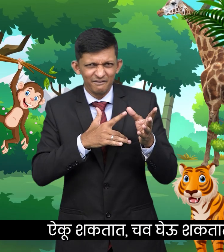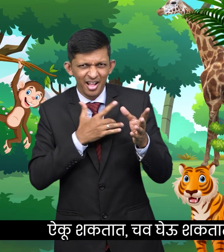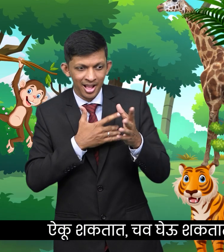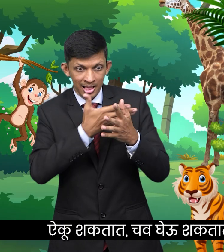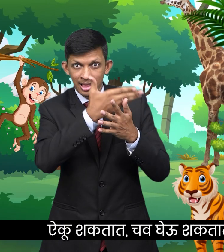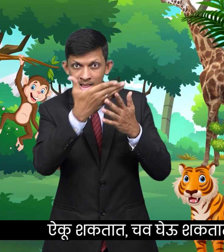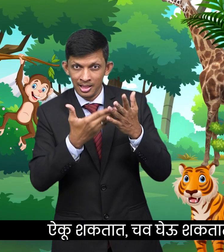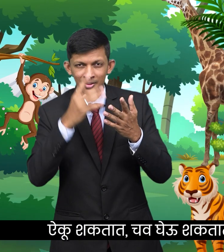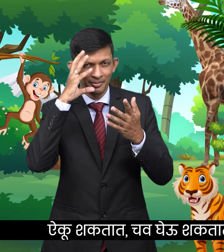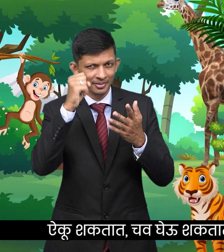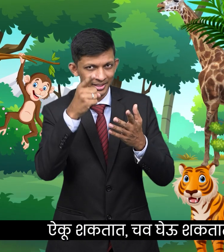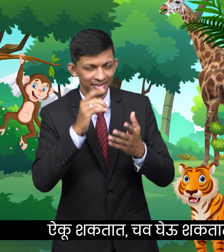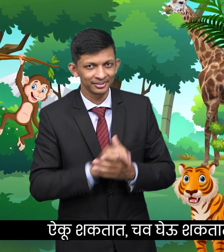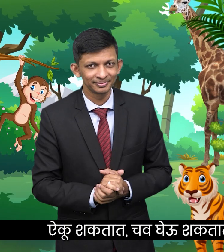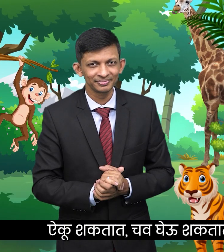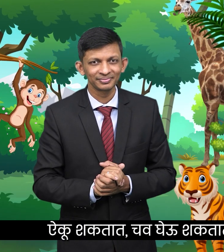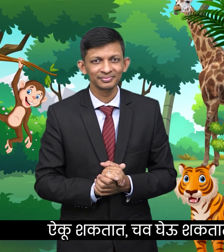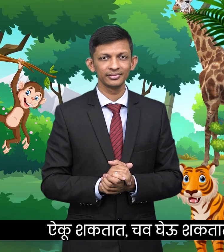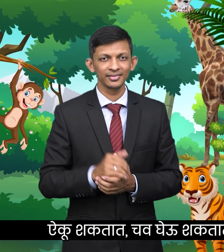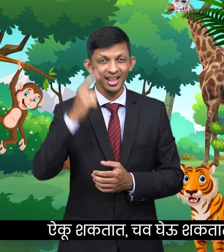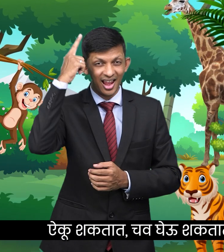घेऊ शकतात आणि अनुभवू शकतात.